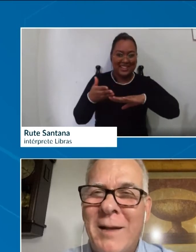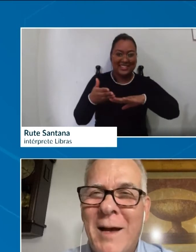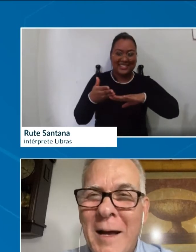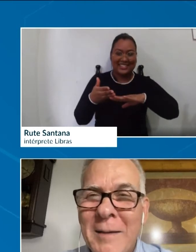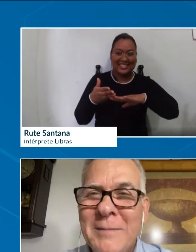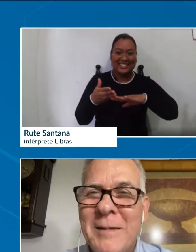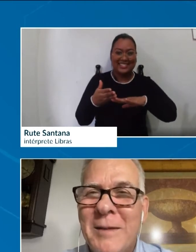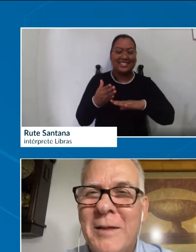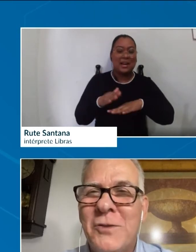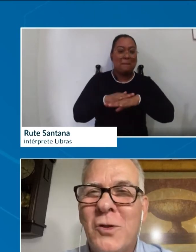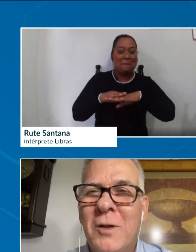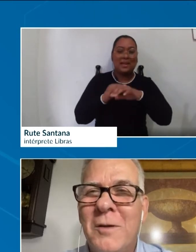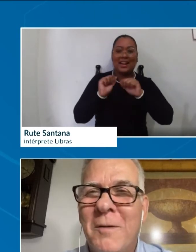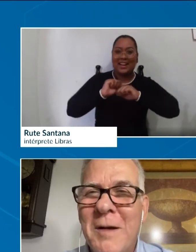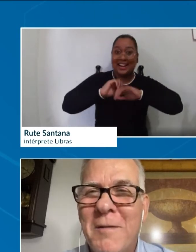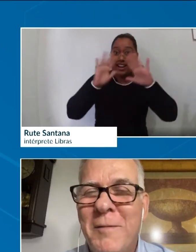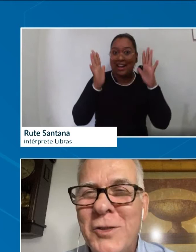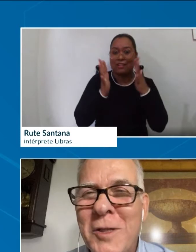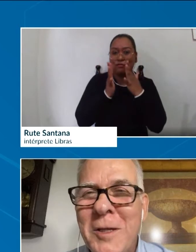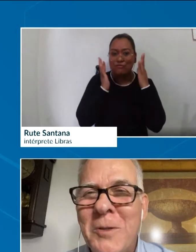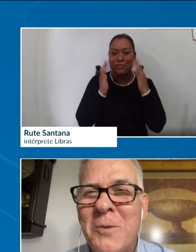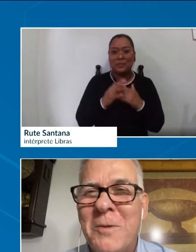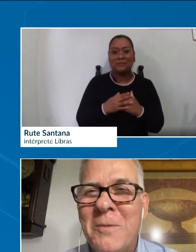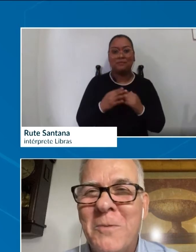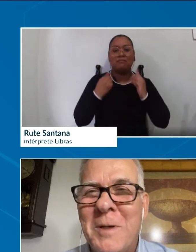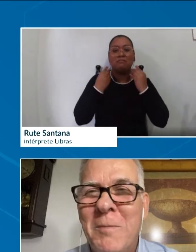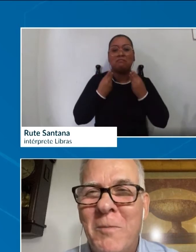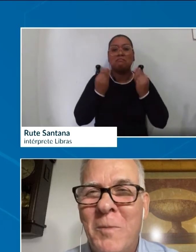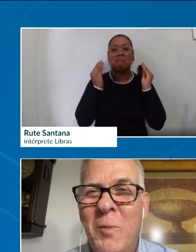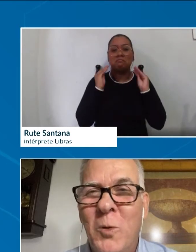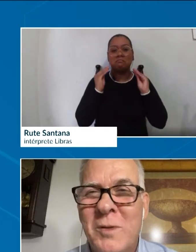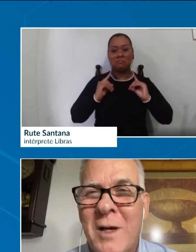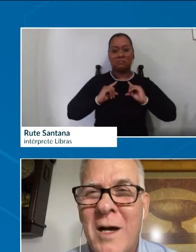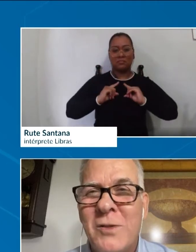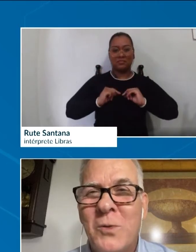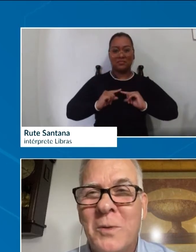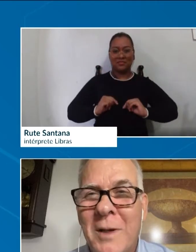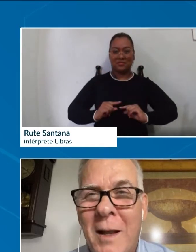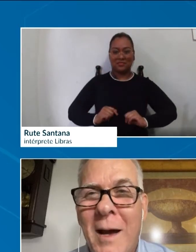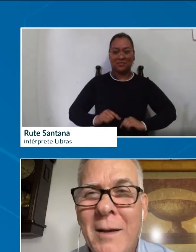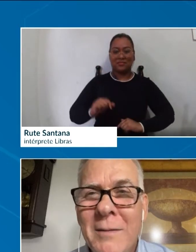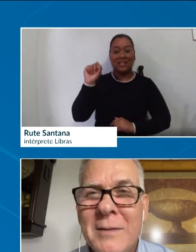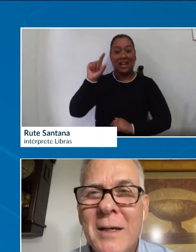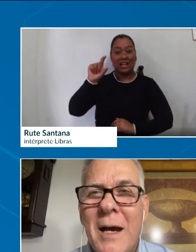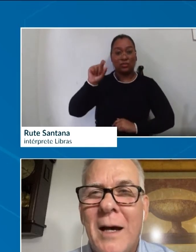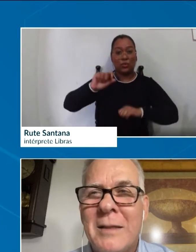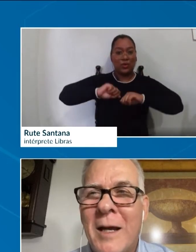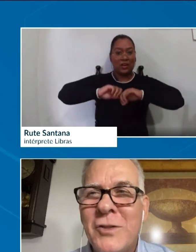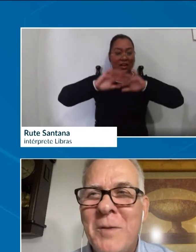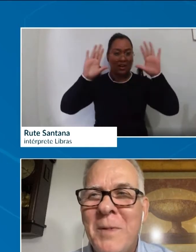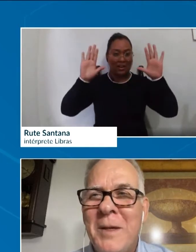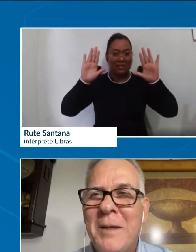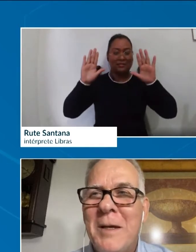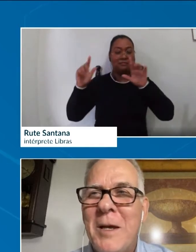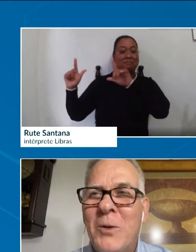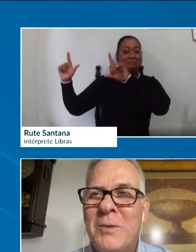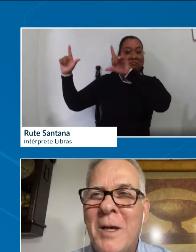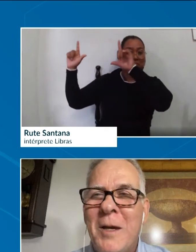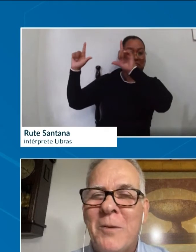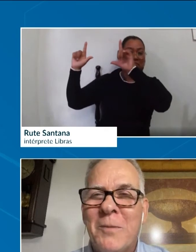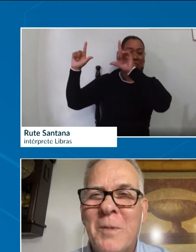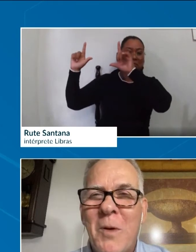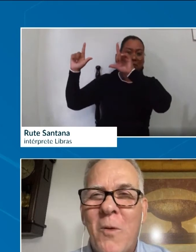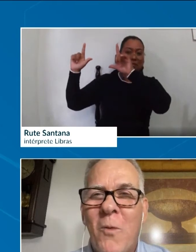tenho pele clara, estou vestindo uma blusa azul clara. Atrás de mim